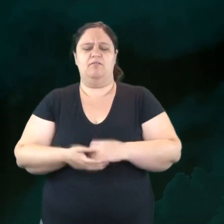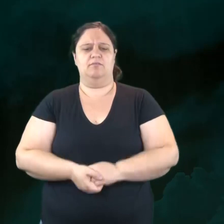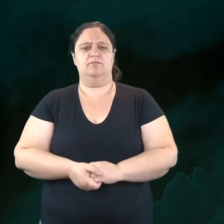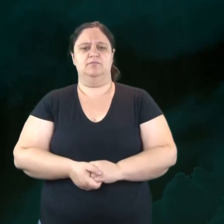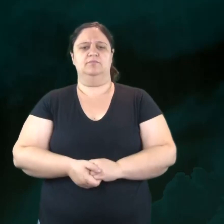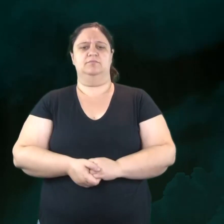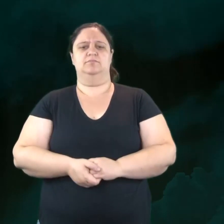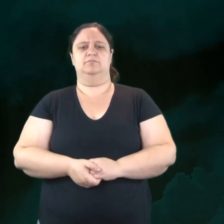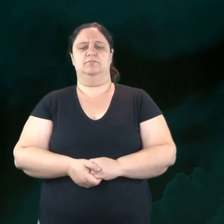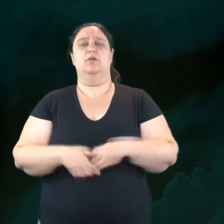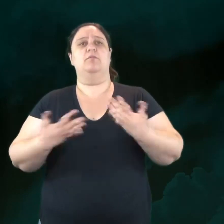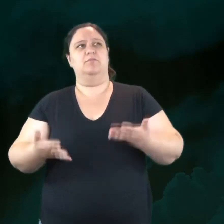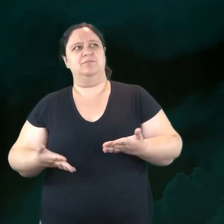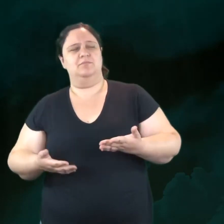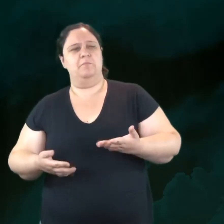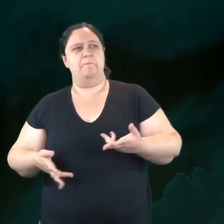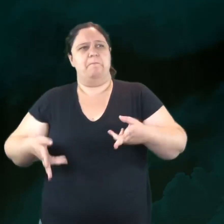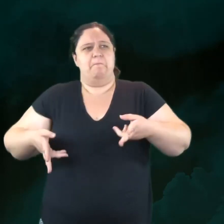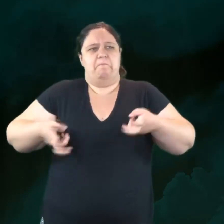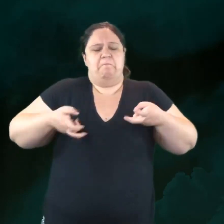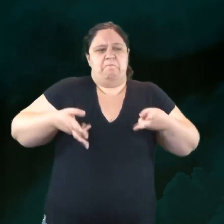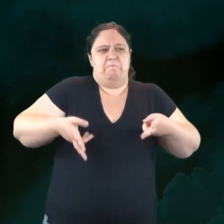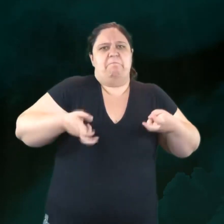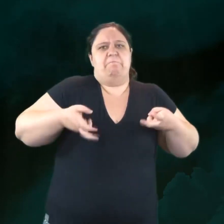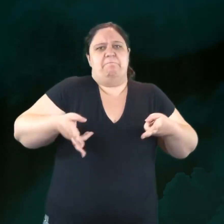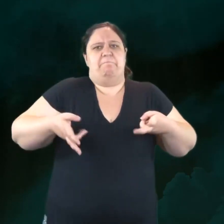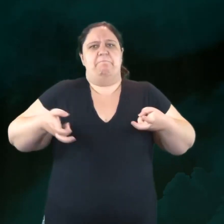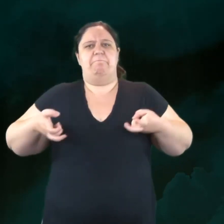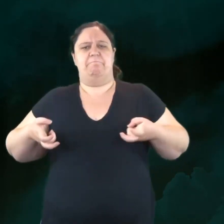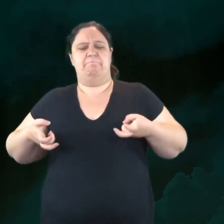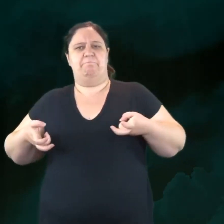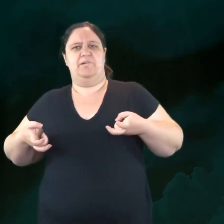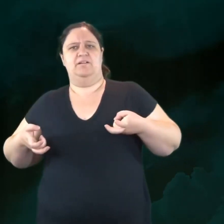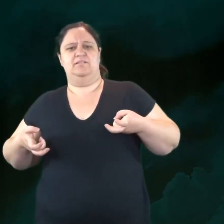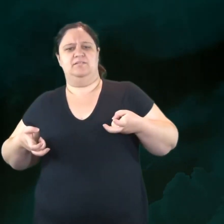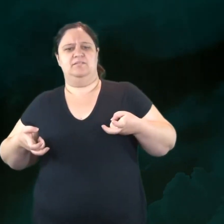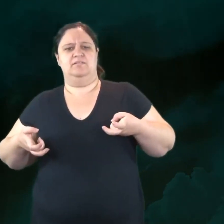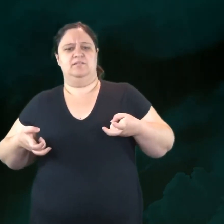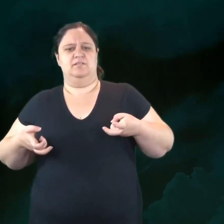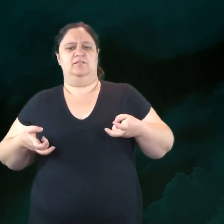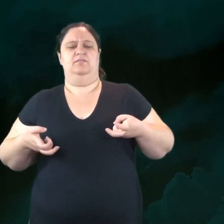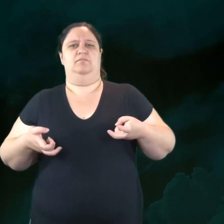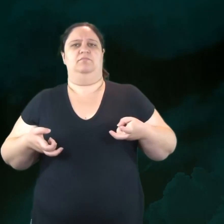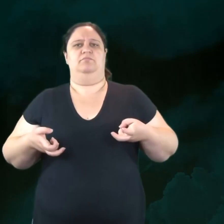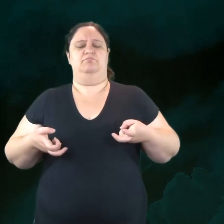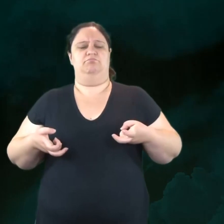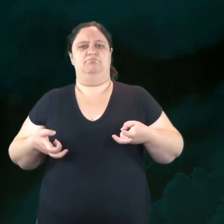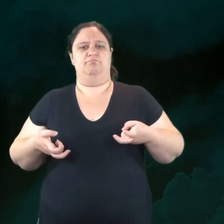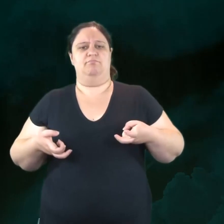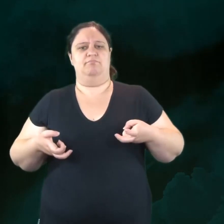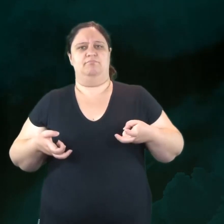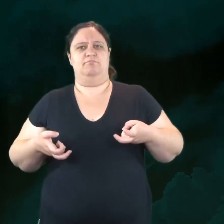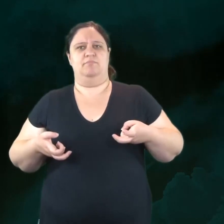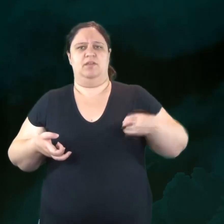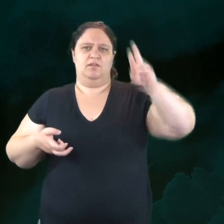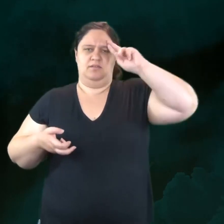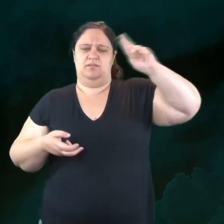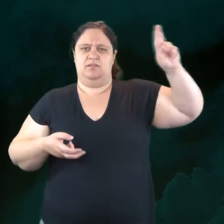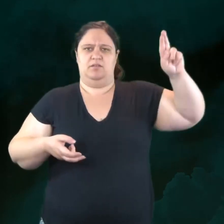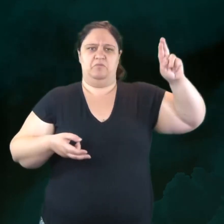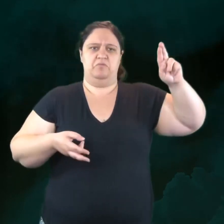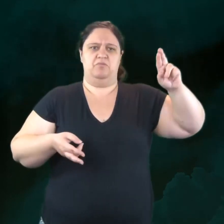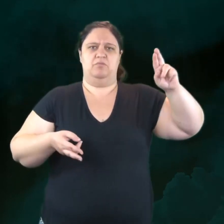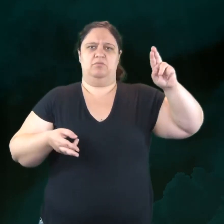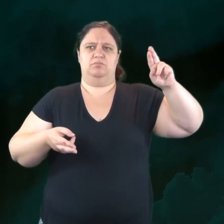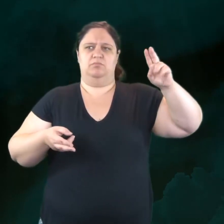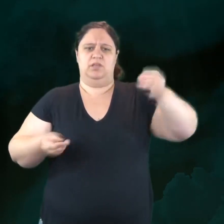Quando eu percebi, irmãos, que o Senhor encarregou o seu ministério aqui